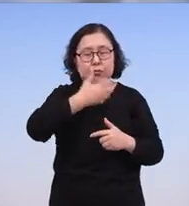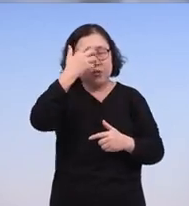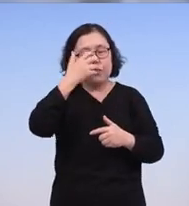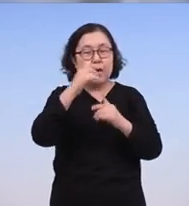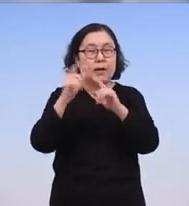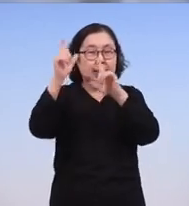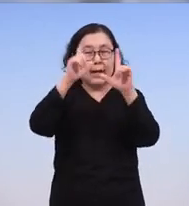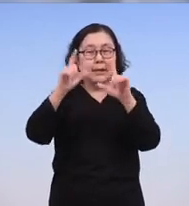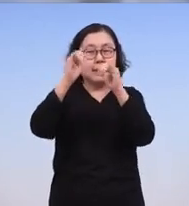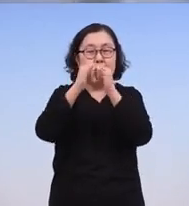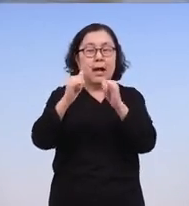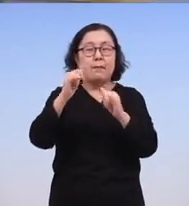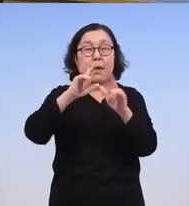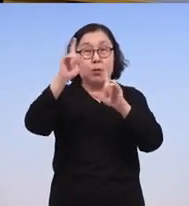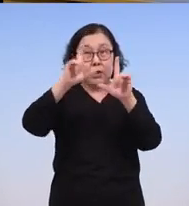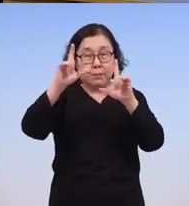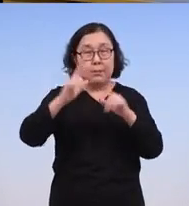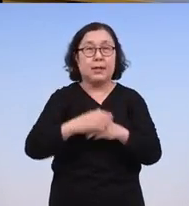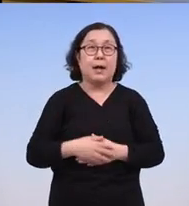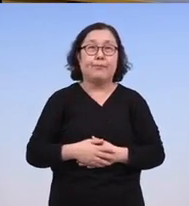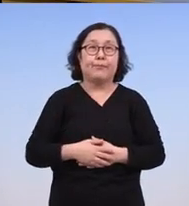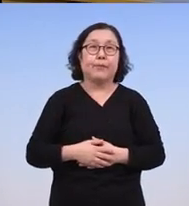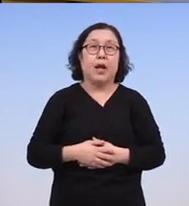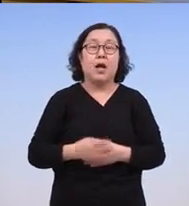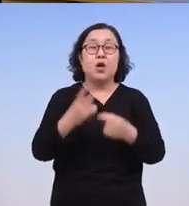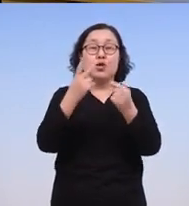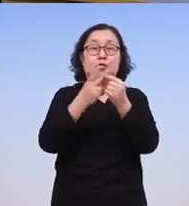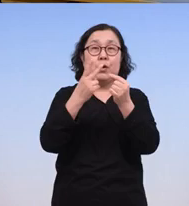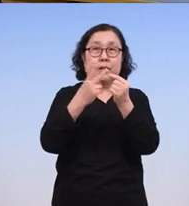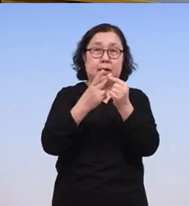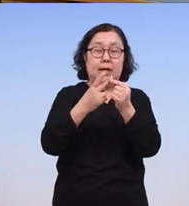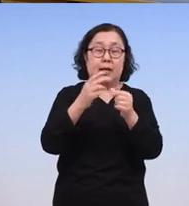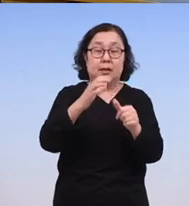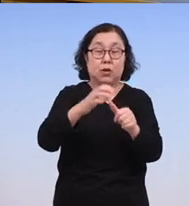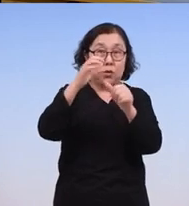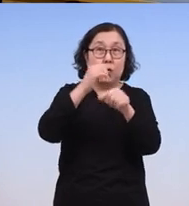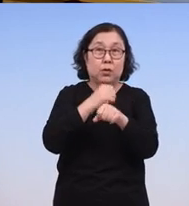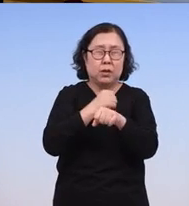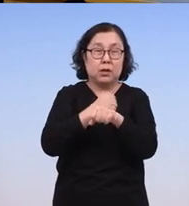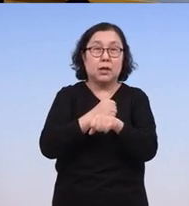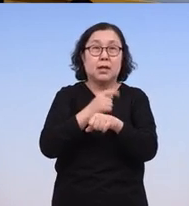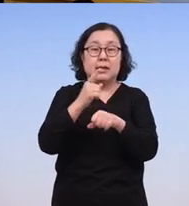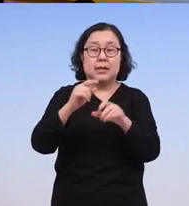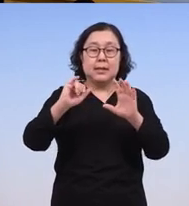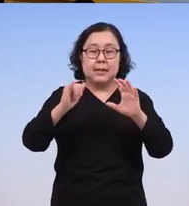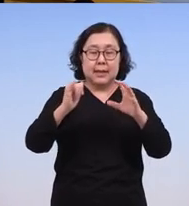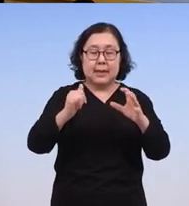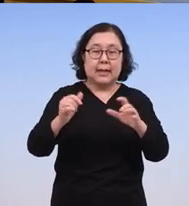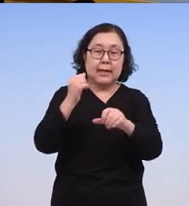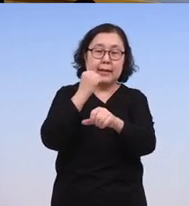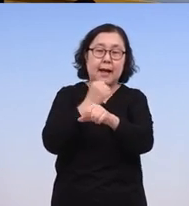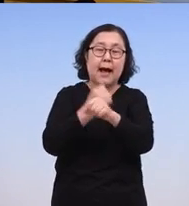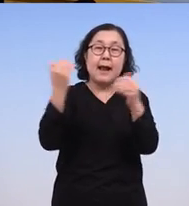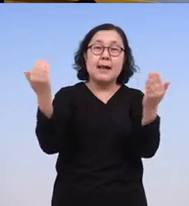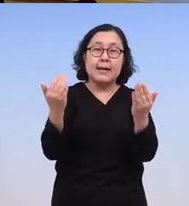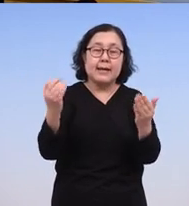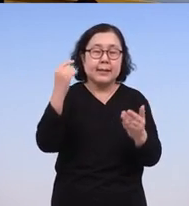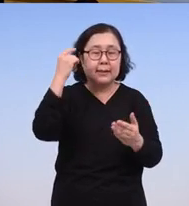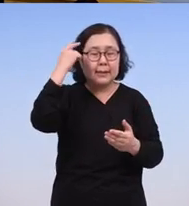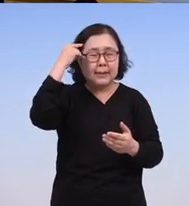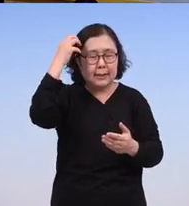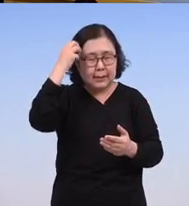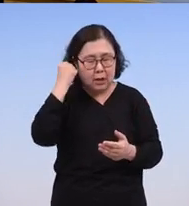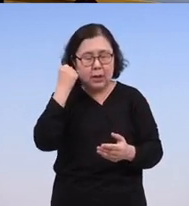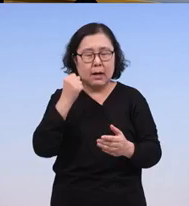모습이고요. 그런가 하면은 두 번째로 적용할 게 뭐냐, 여러분, 이 세상에서의 할 일을 기억하며 살자는 거예요.